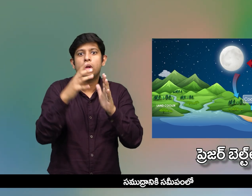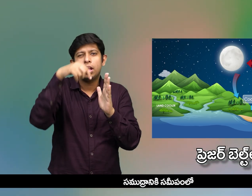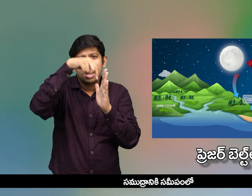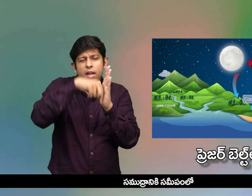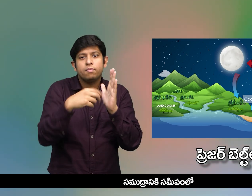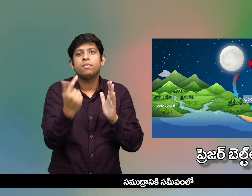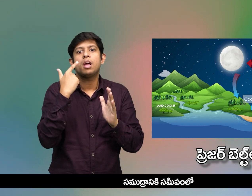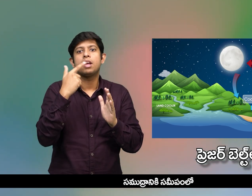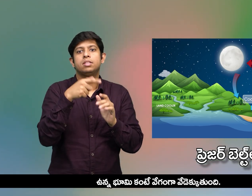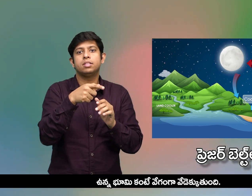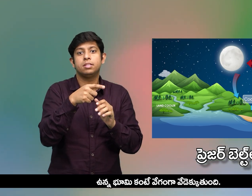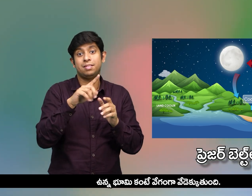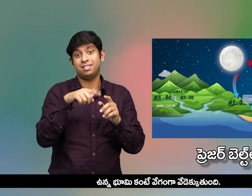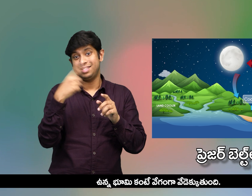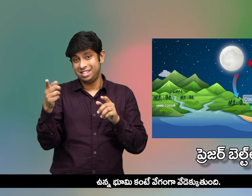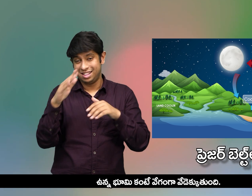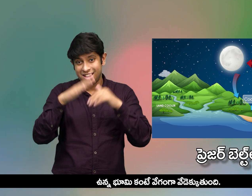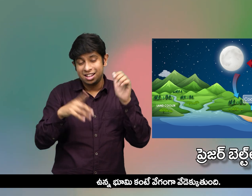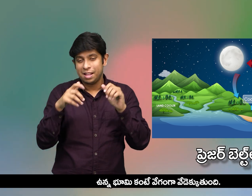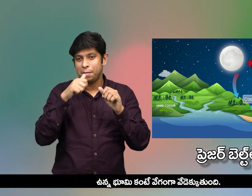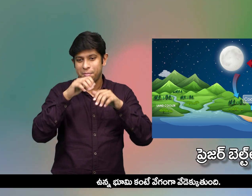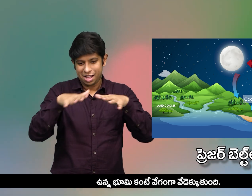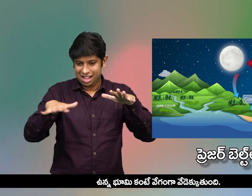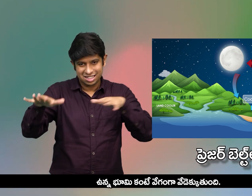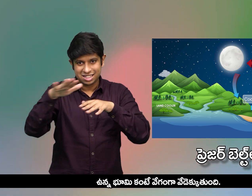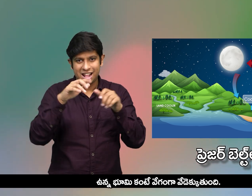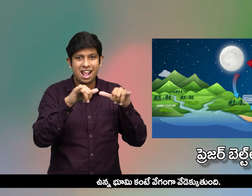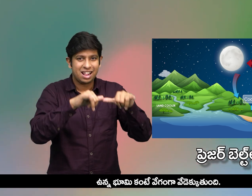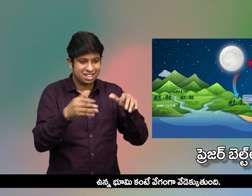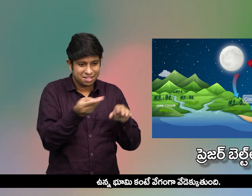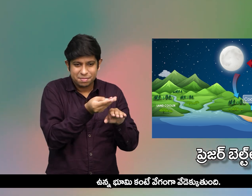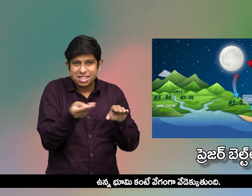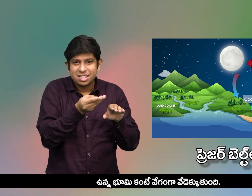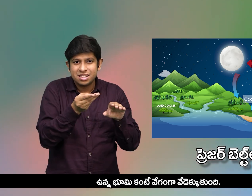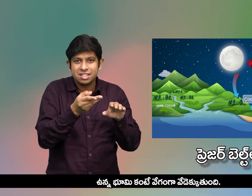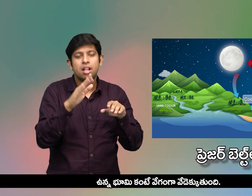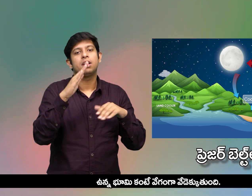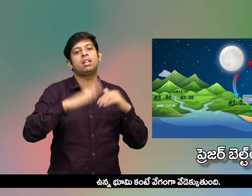సముద్రానికి సమీపంలో ఉన్న భూమి కంటే వేగంగా వేడెక్కుతుంది.